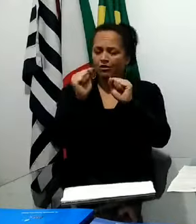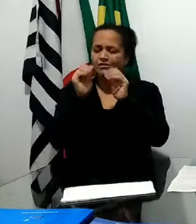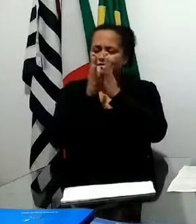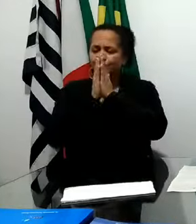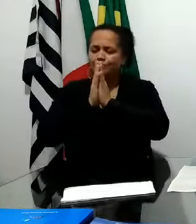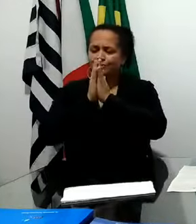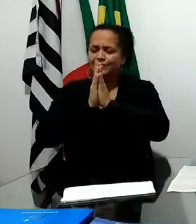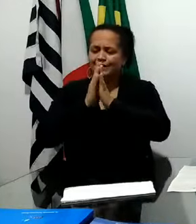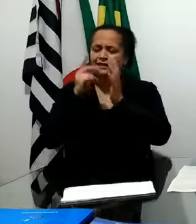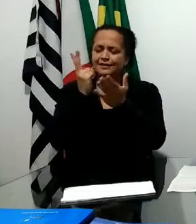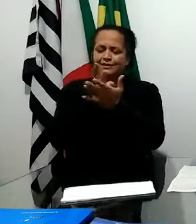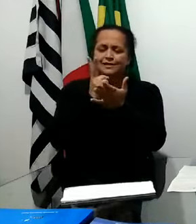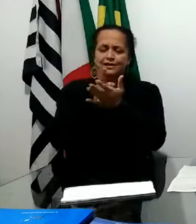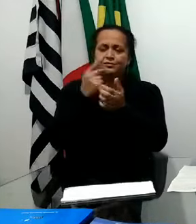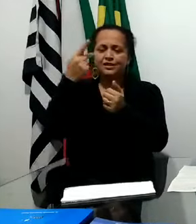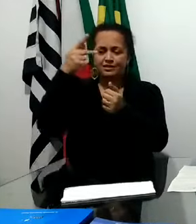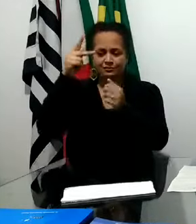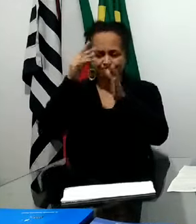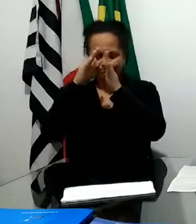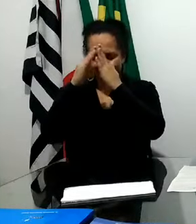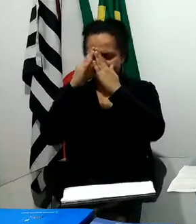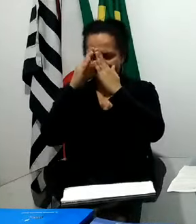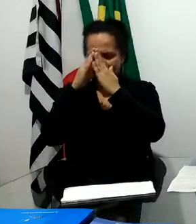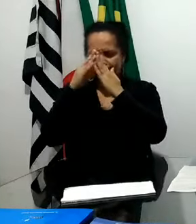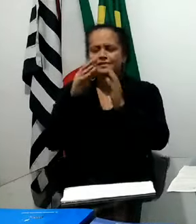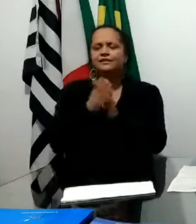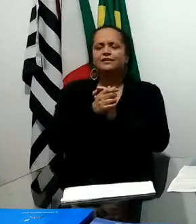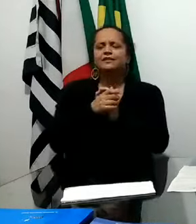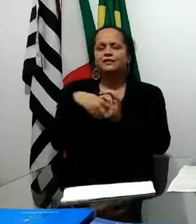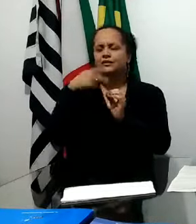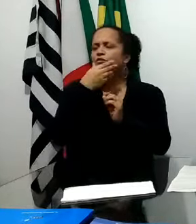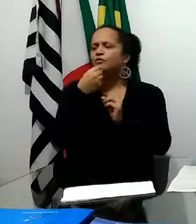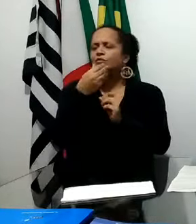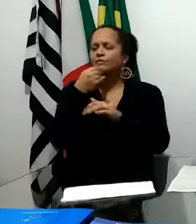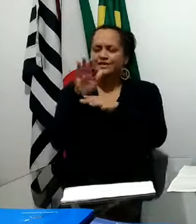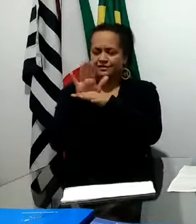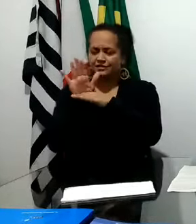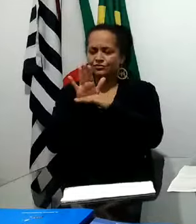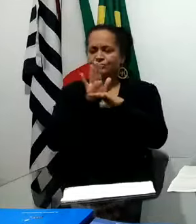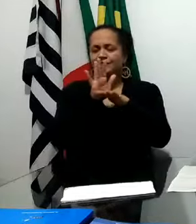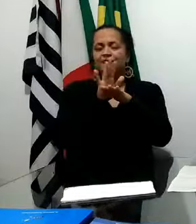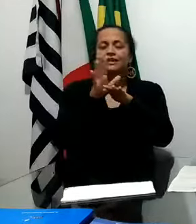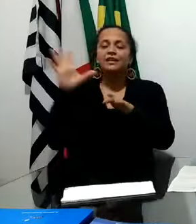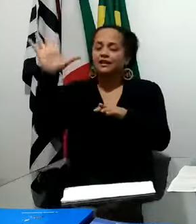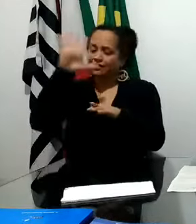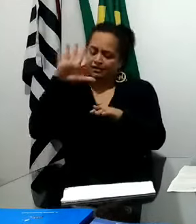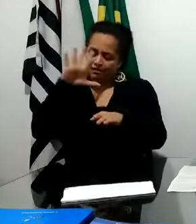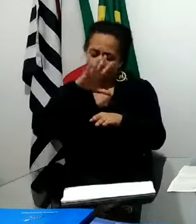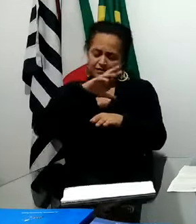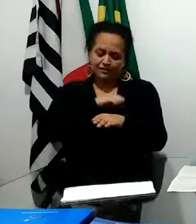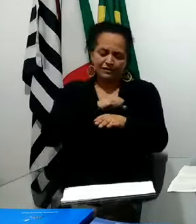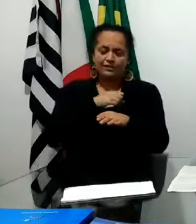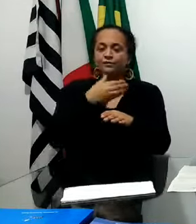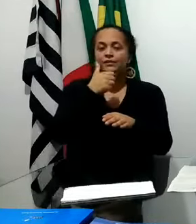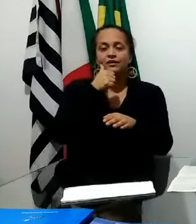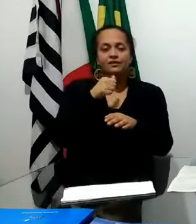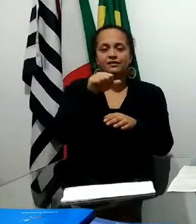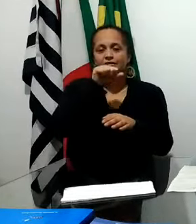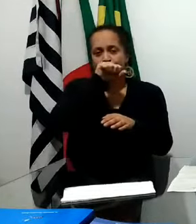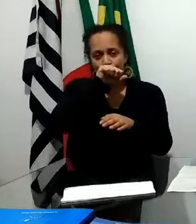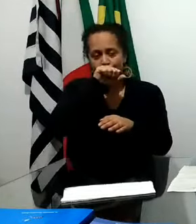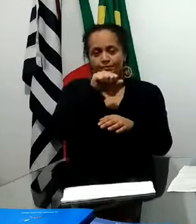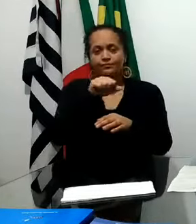ser autoridades espirituais dentro da sua casa, que eles sejam provedores, que eles amem a sua esposa como Cristo ama a igreja. Espírito